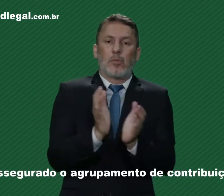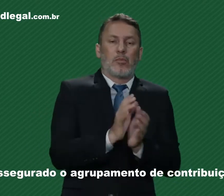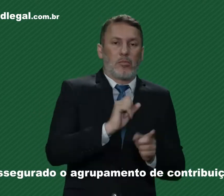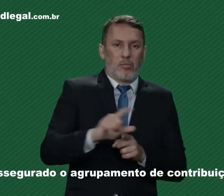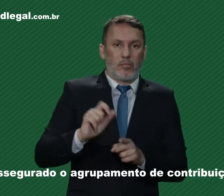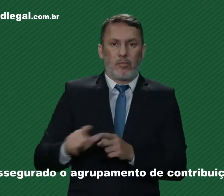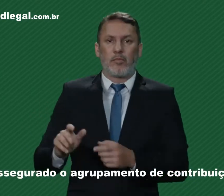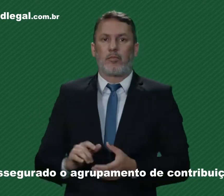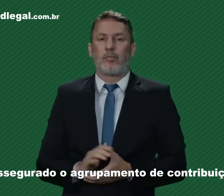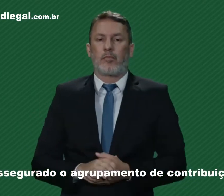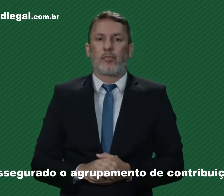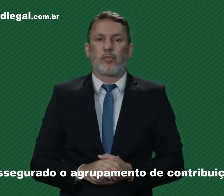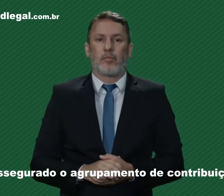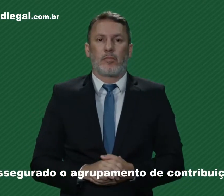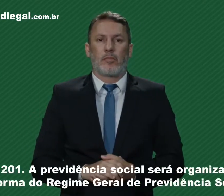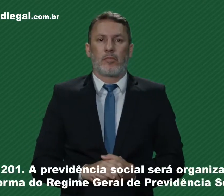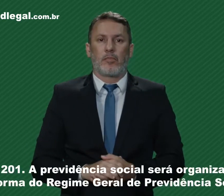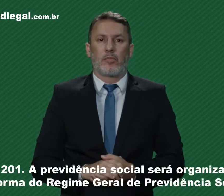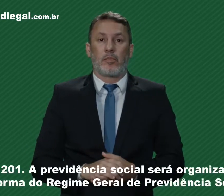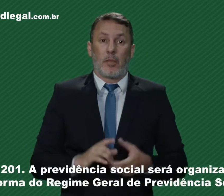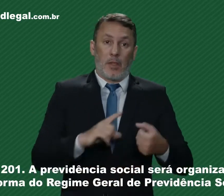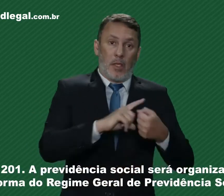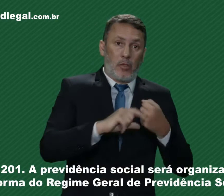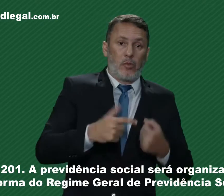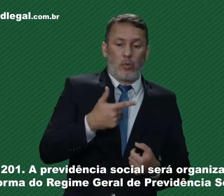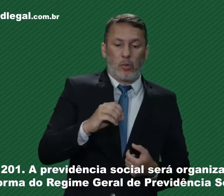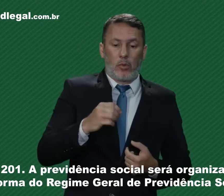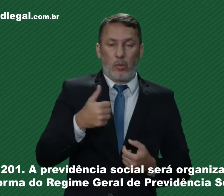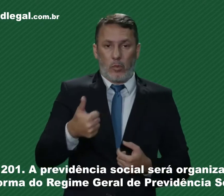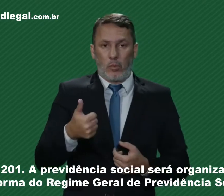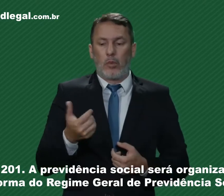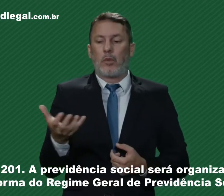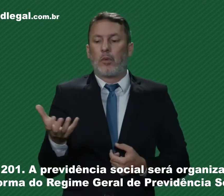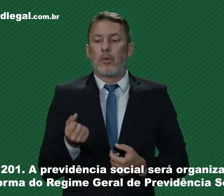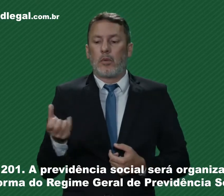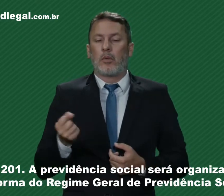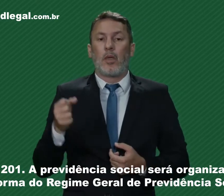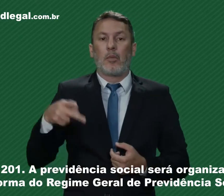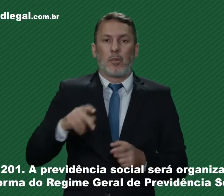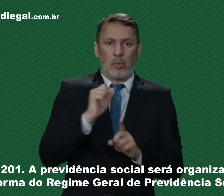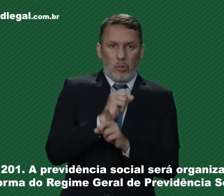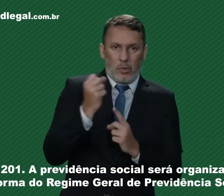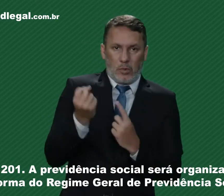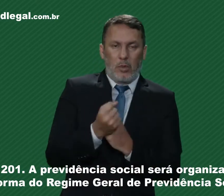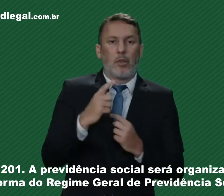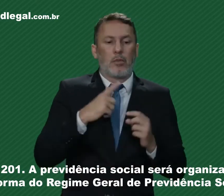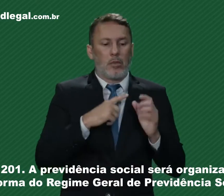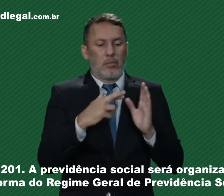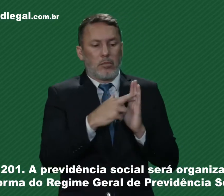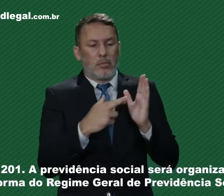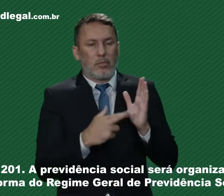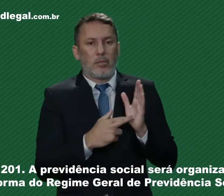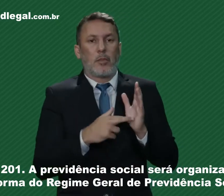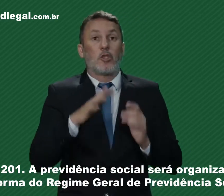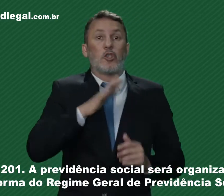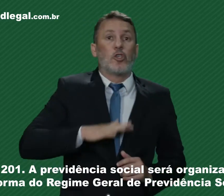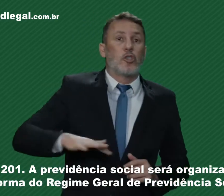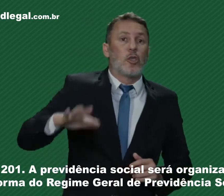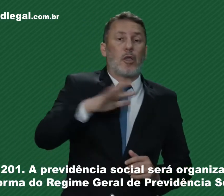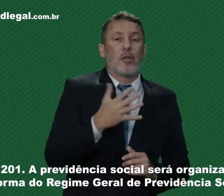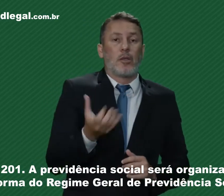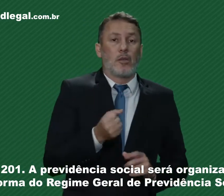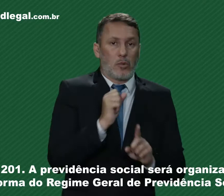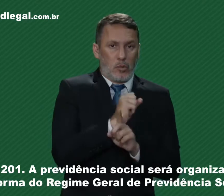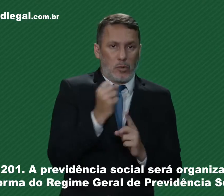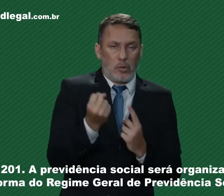ou agrupamento de contribuições. Artigo 201. A Previdência Social será organizada sob a forma de regime geral